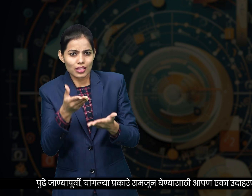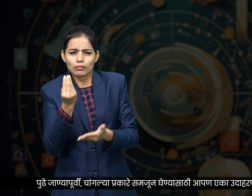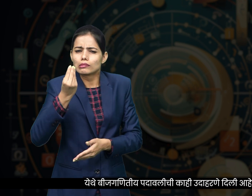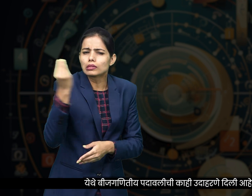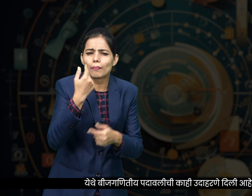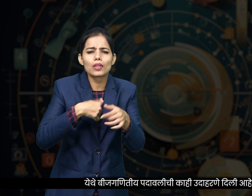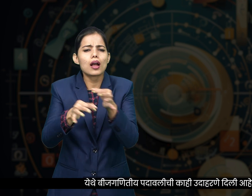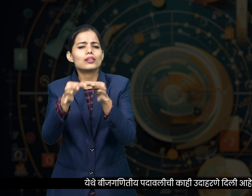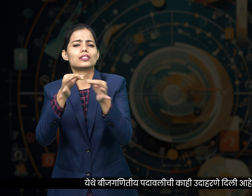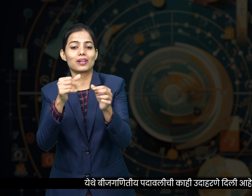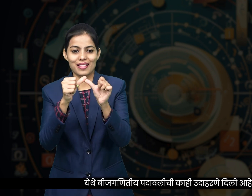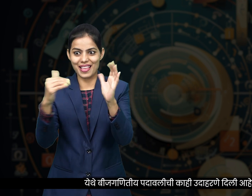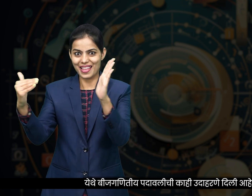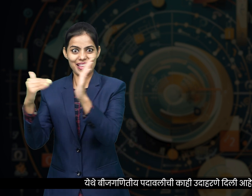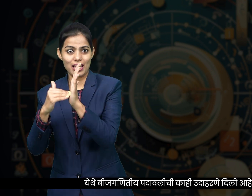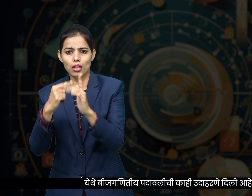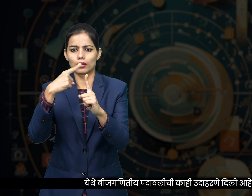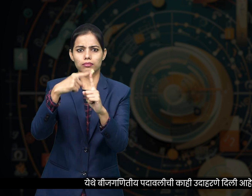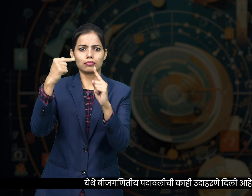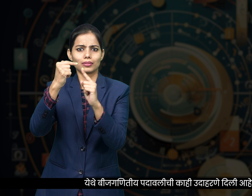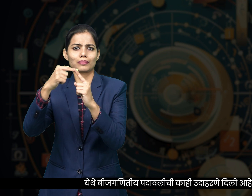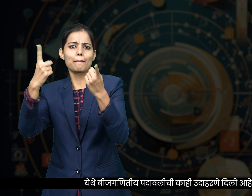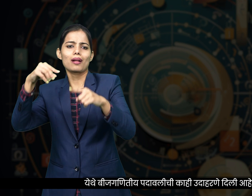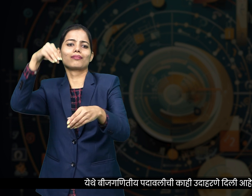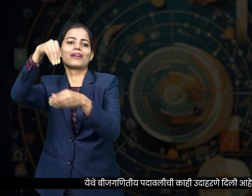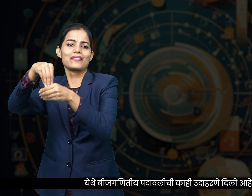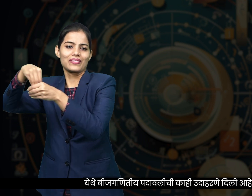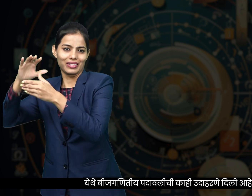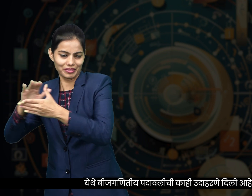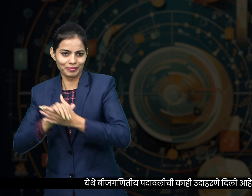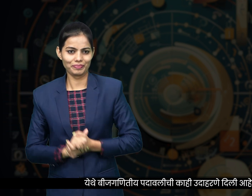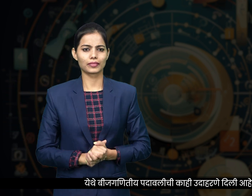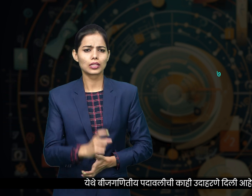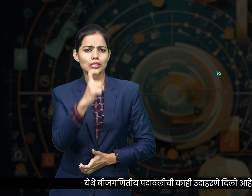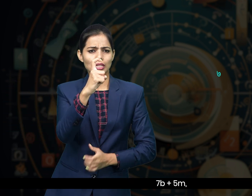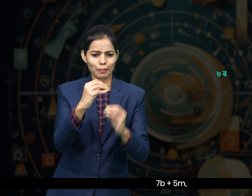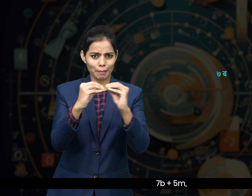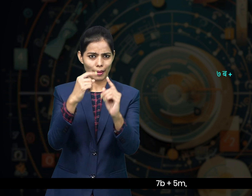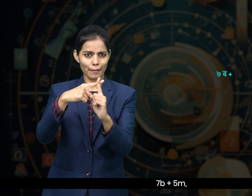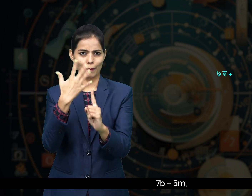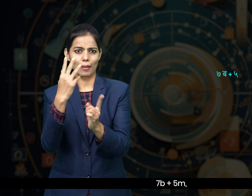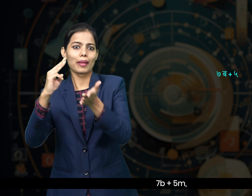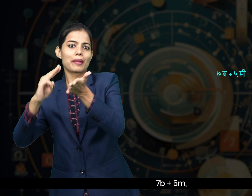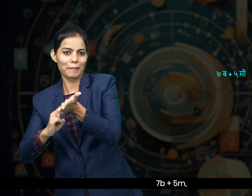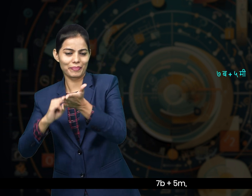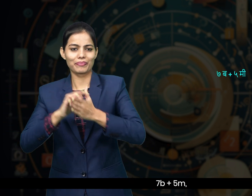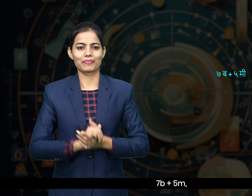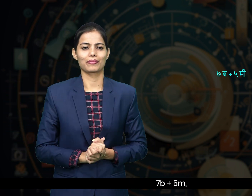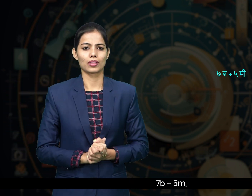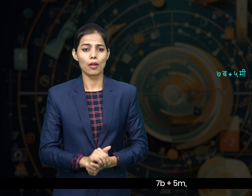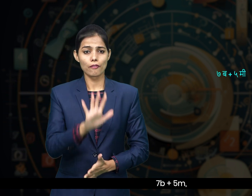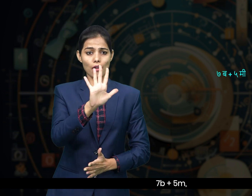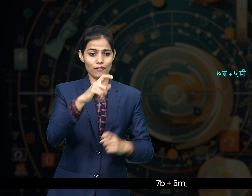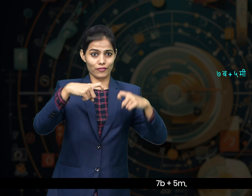घेऊया. येथे बीजगणितीय पदावलीची काही उदाहरणे दिली आहेत. 7b अधिक 5m,